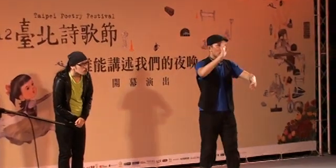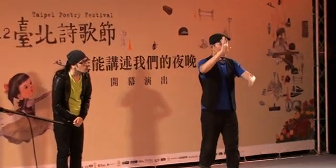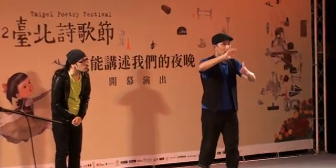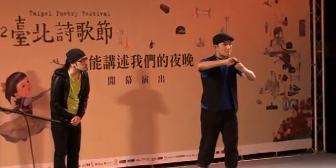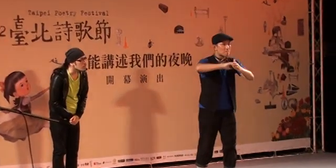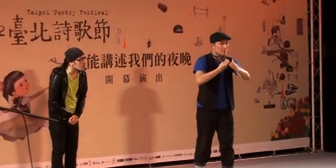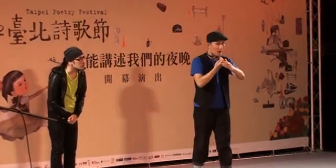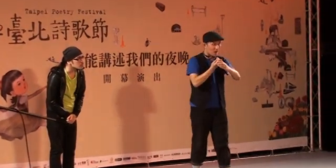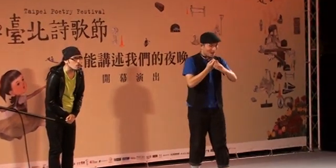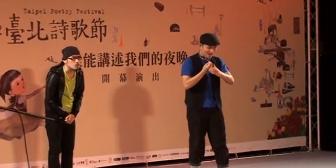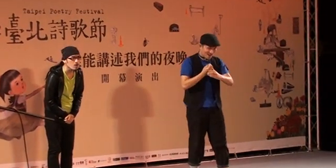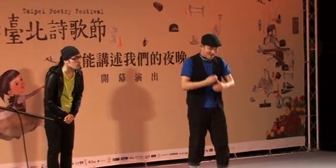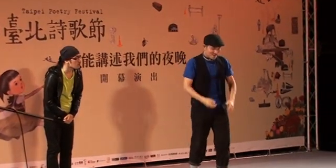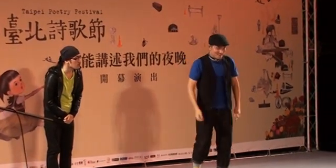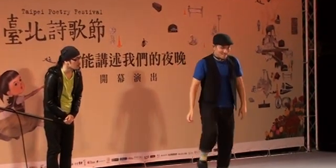路上有洞，